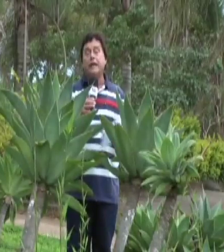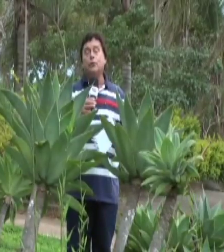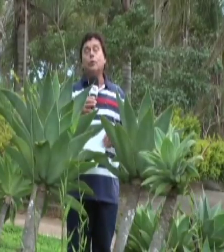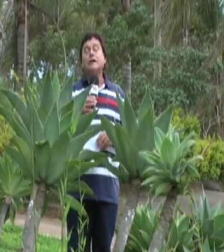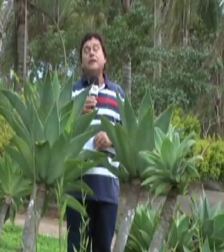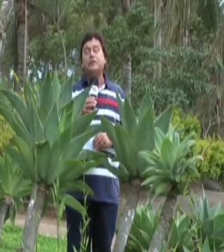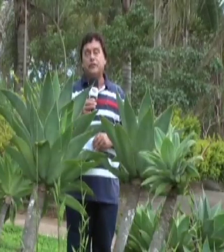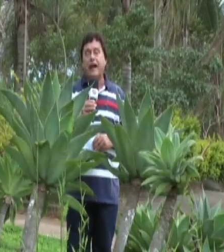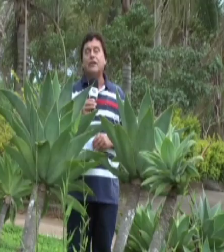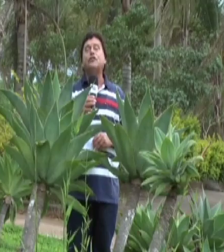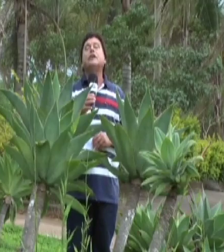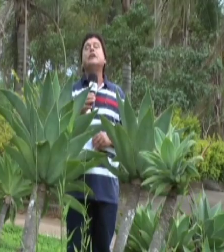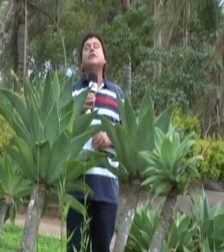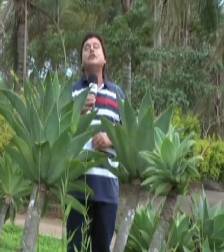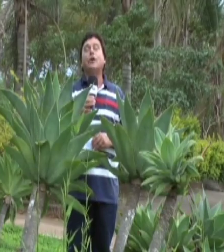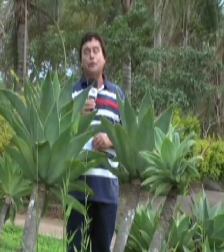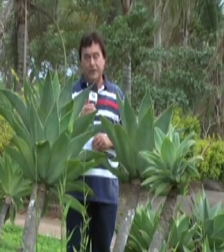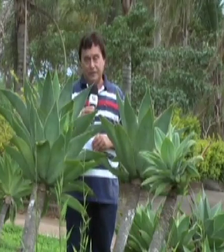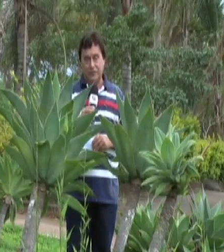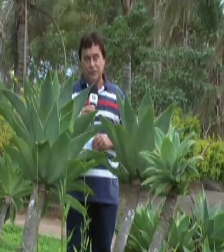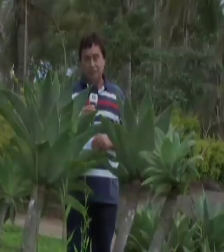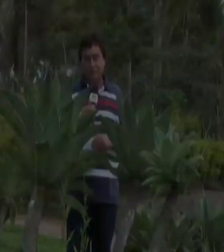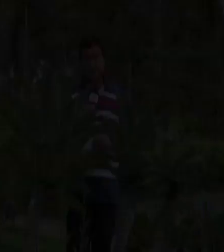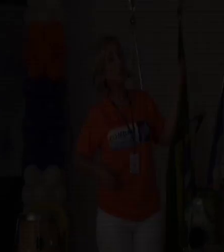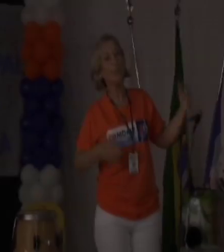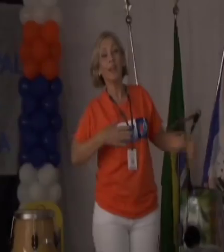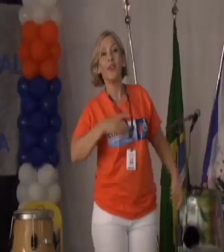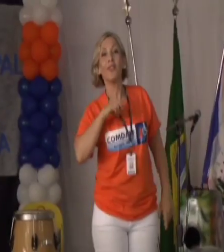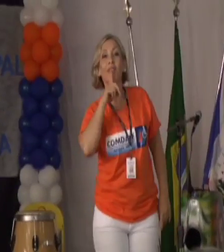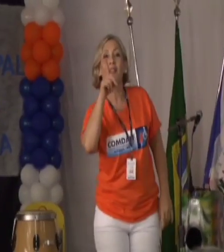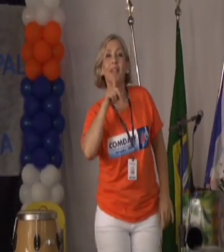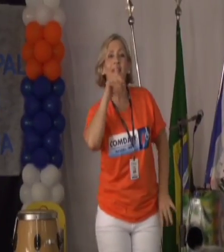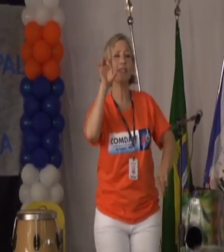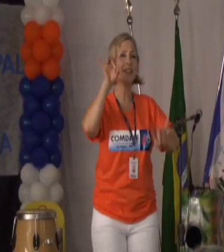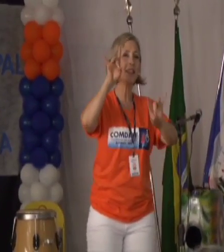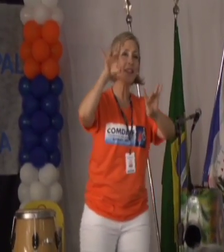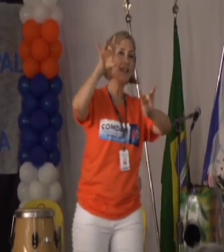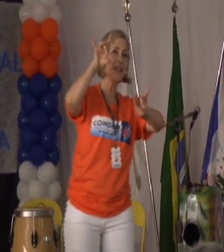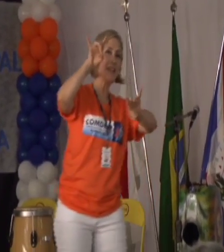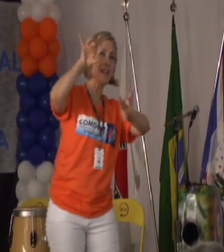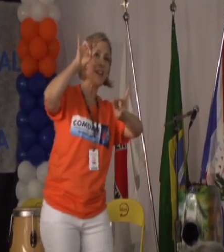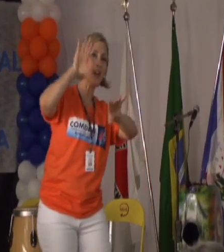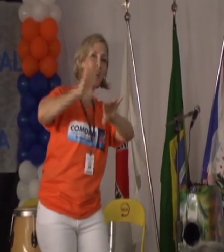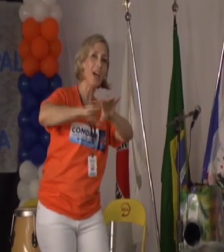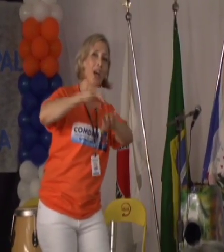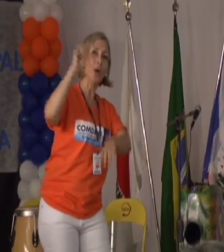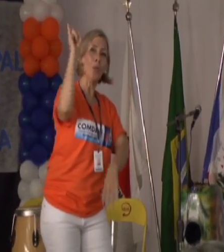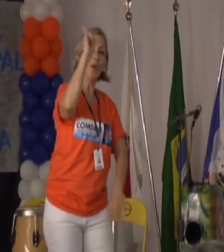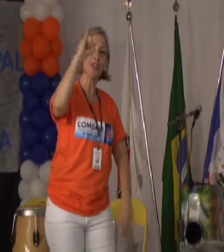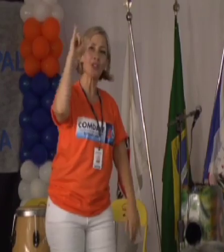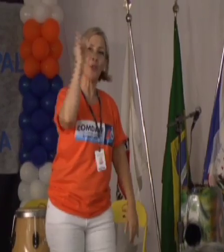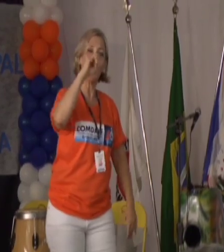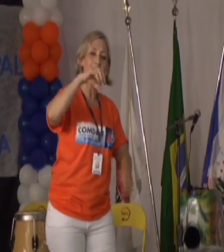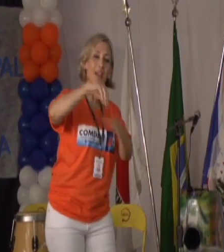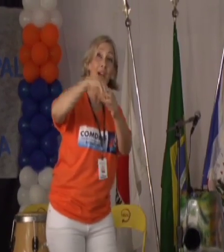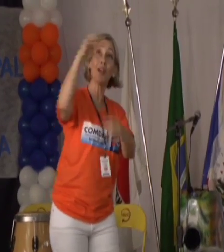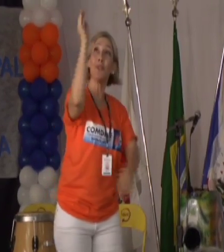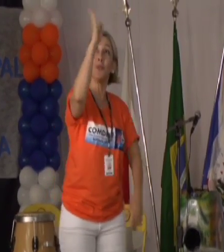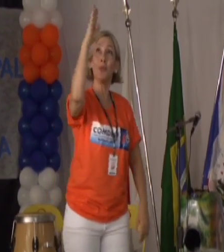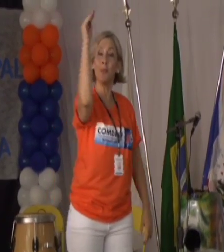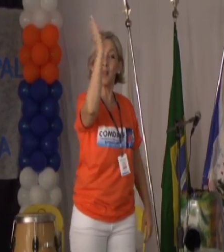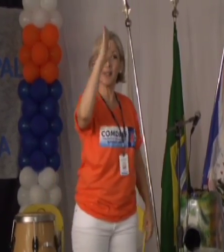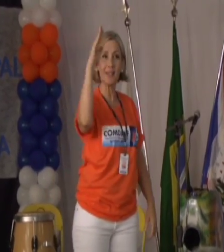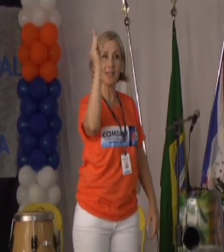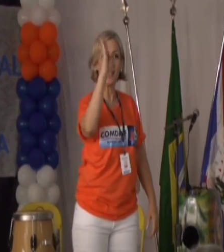E o hino da cidade de Alfenas. Alfenas querida, uma joia